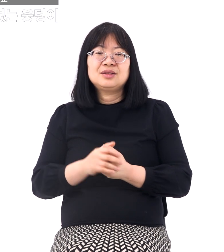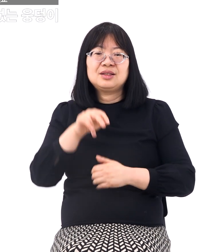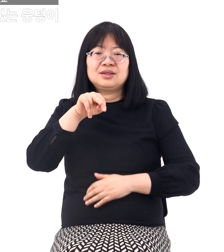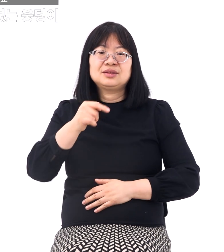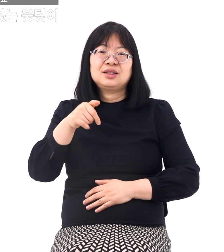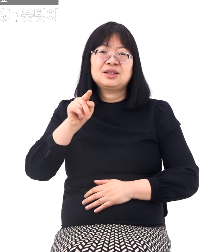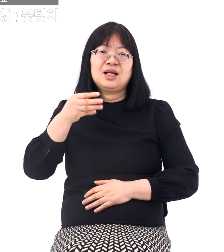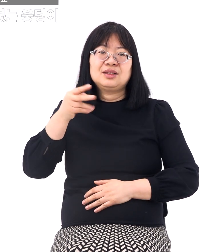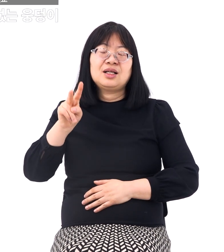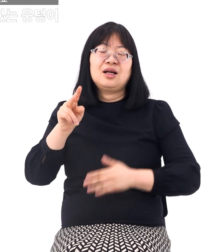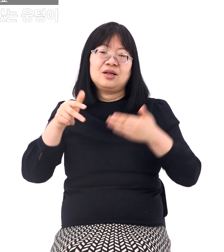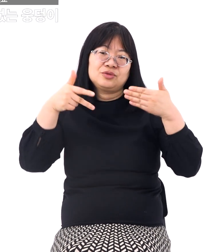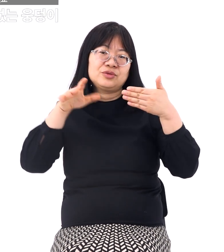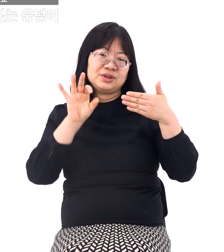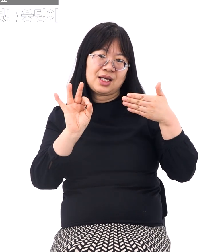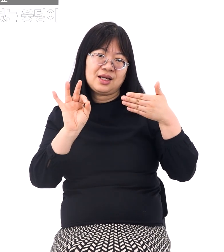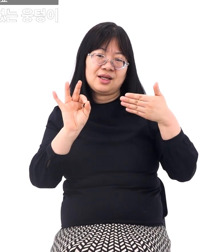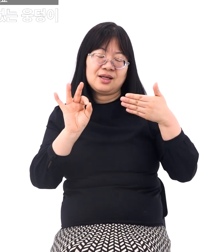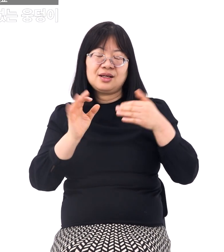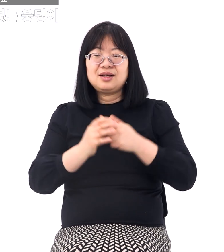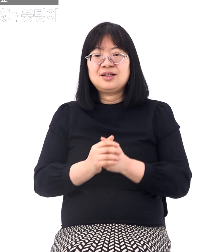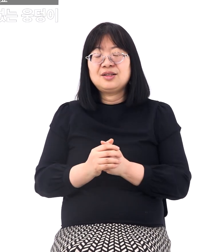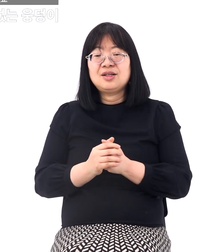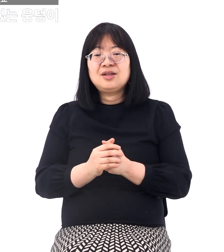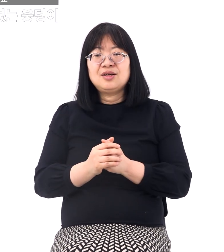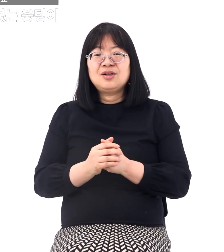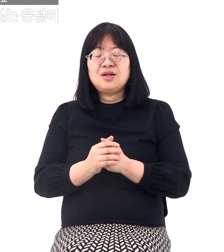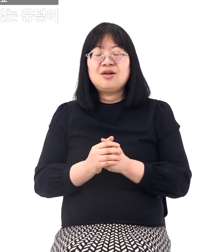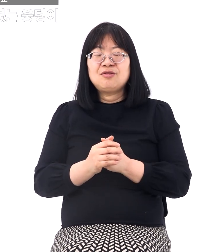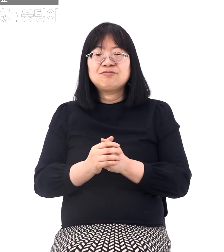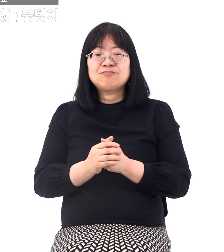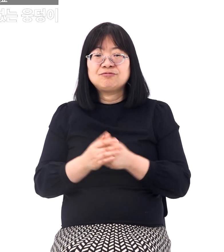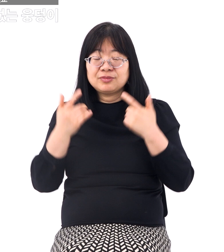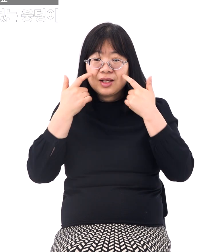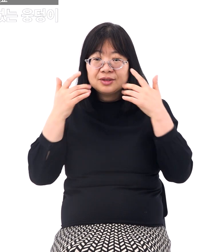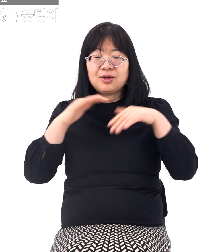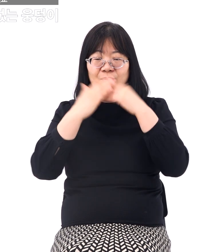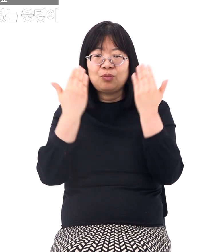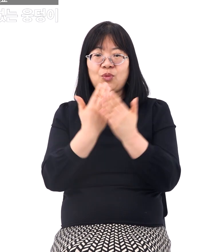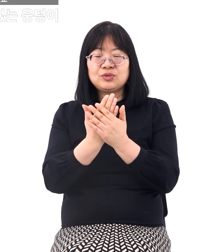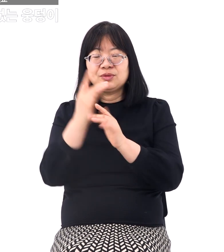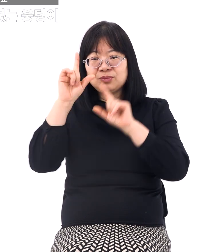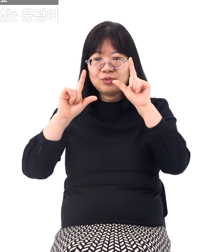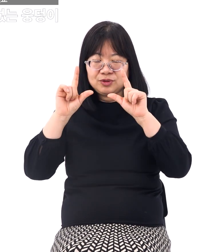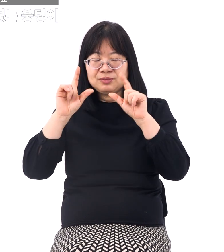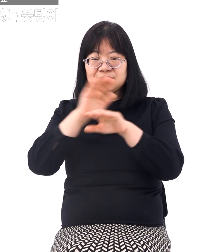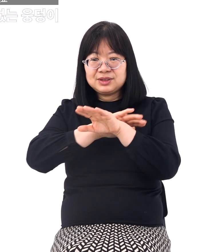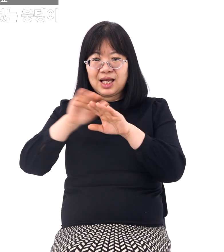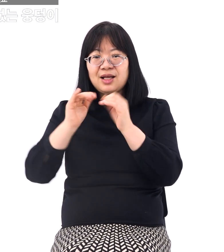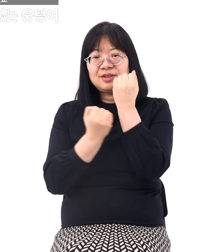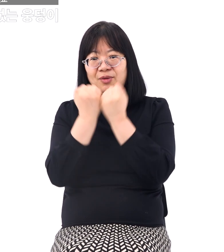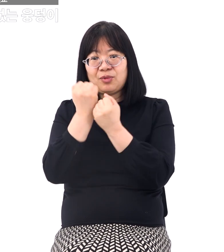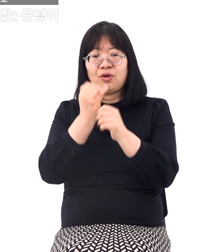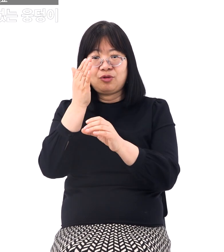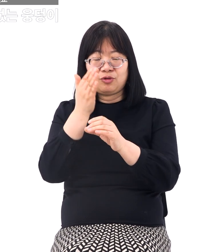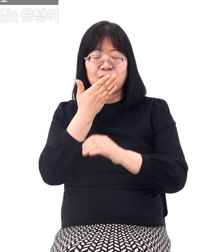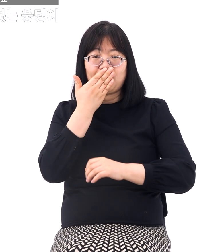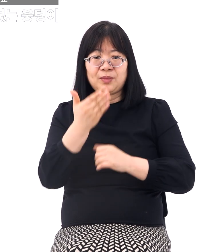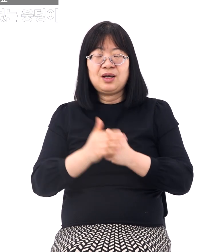스가랴 9장은 그 입체적인 모든 그림을 잘 담아내고 있죠.